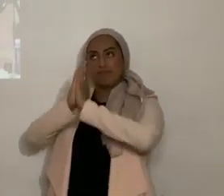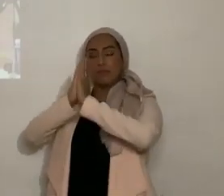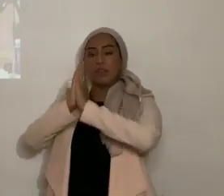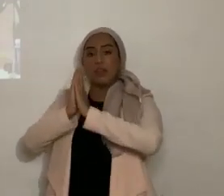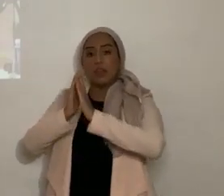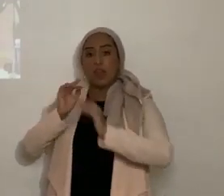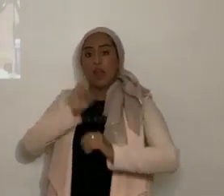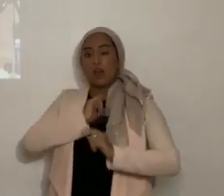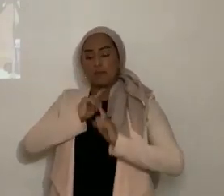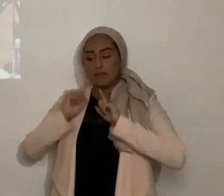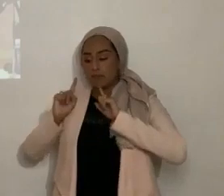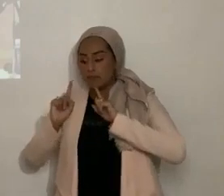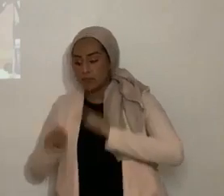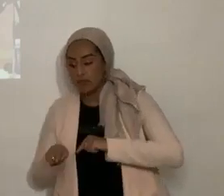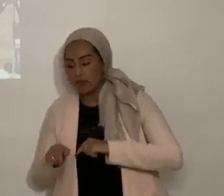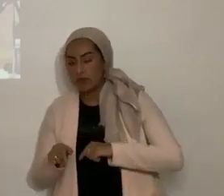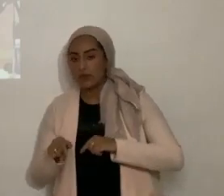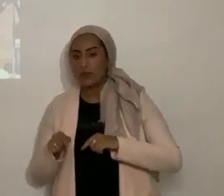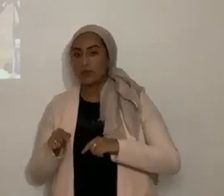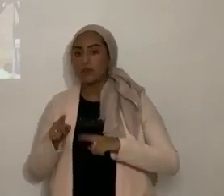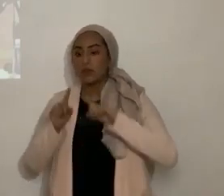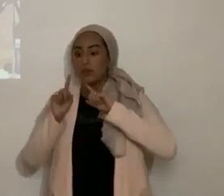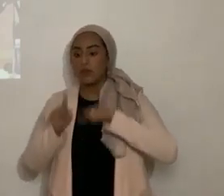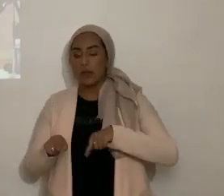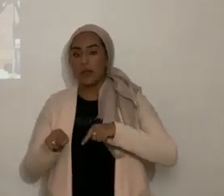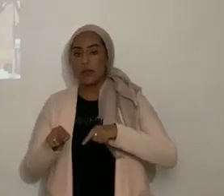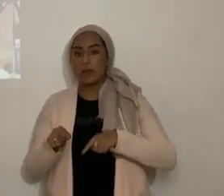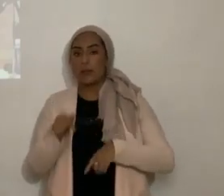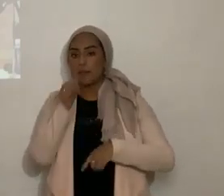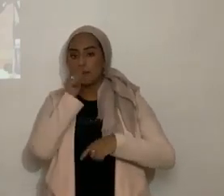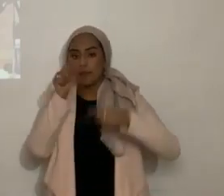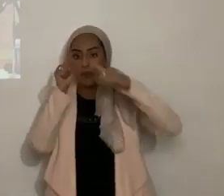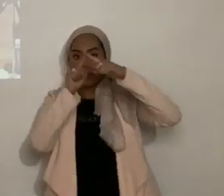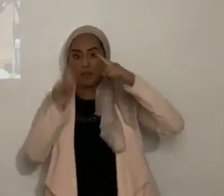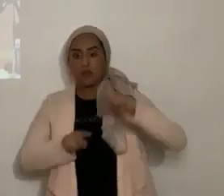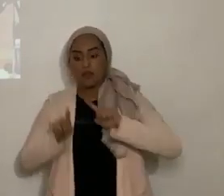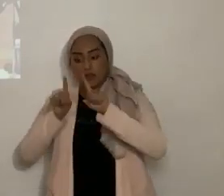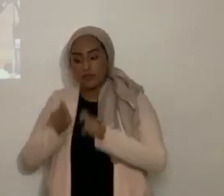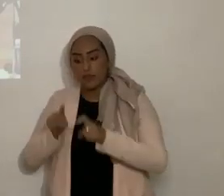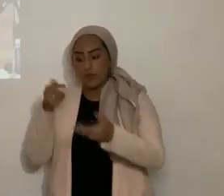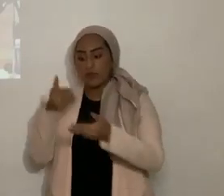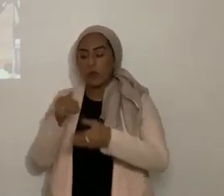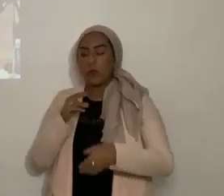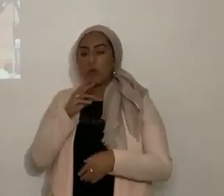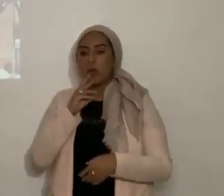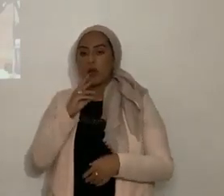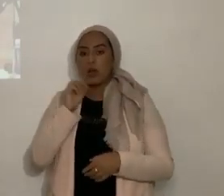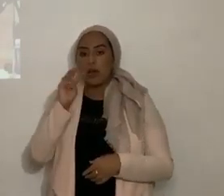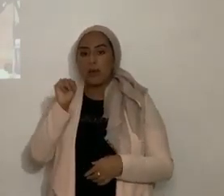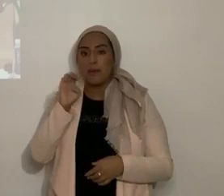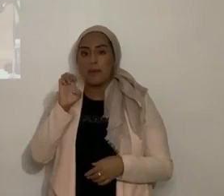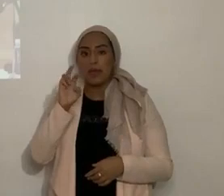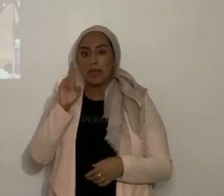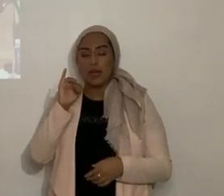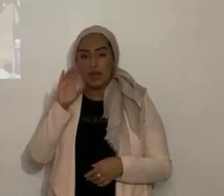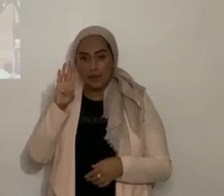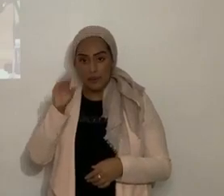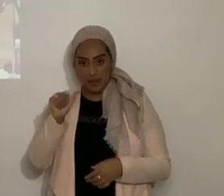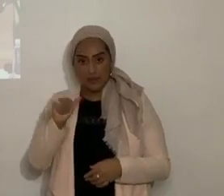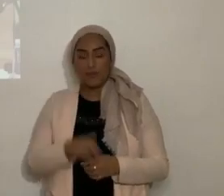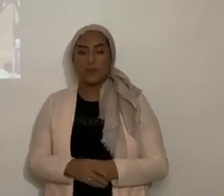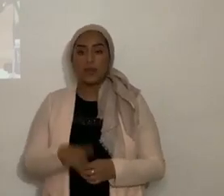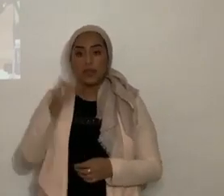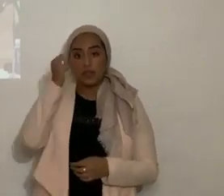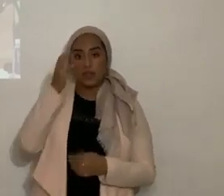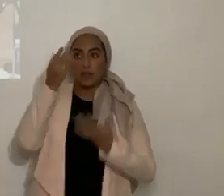libré. Te respondí en lo secreto del trueno, te probé junto a las aguas de Meriba.